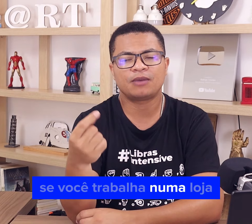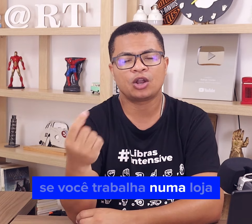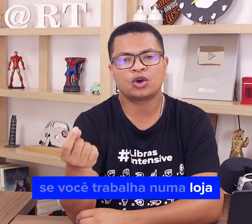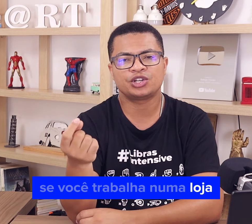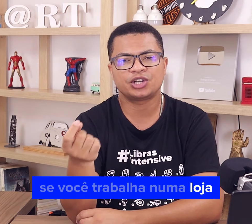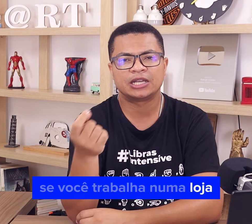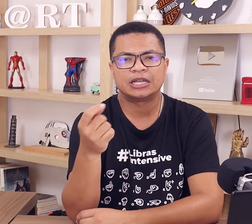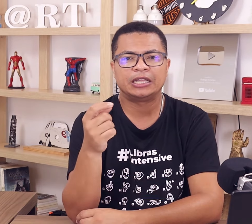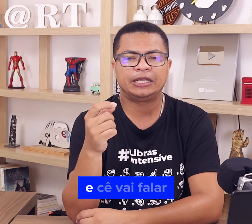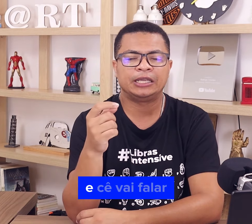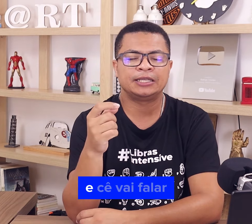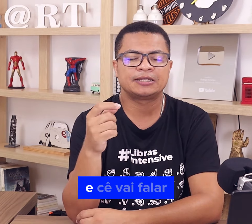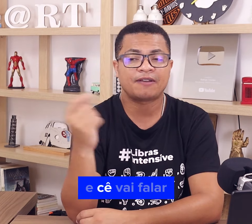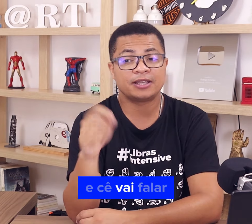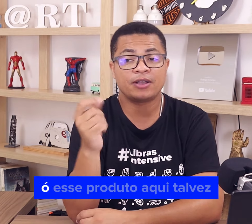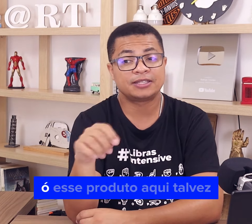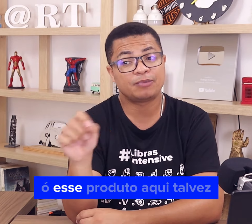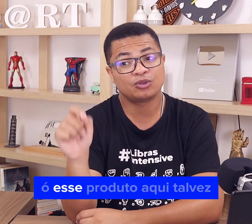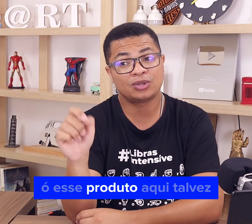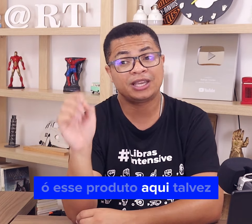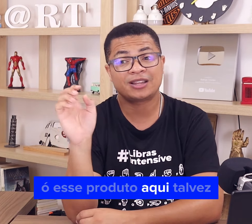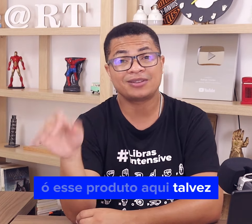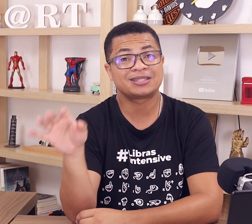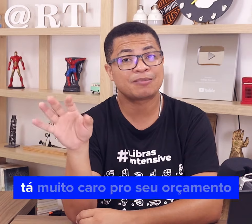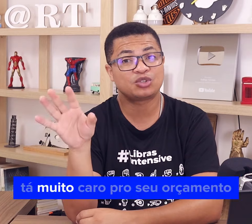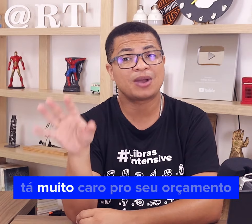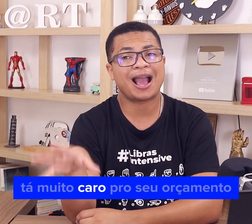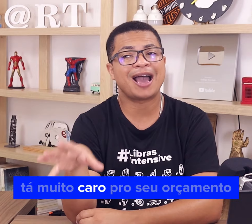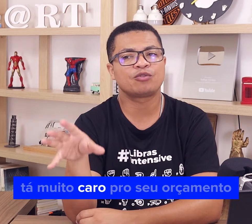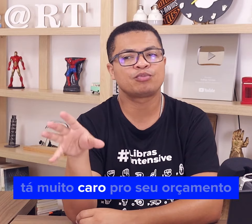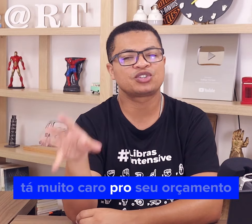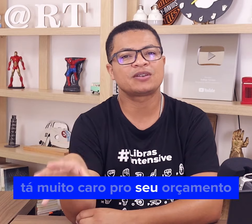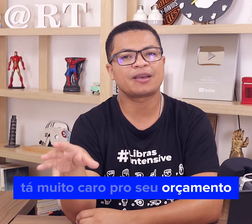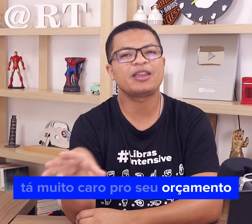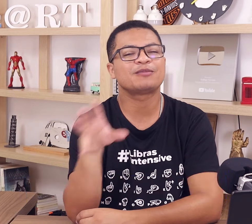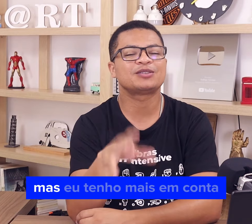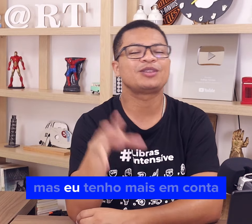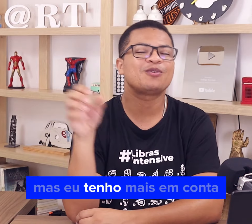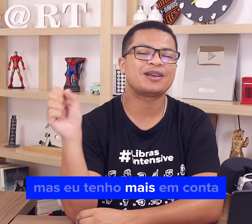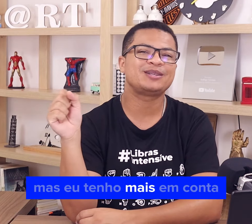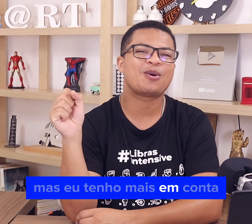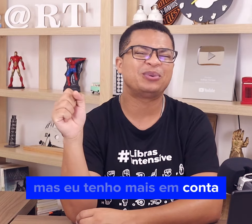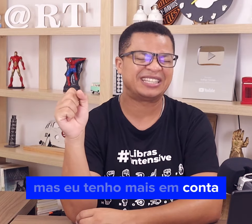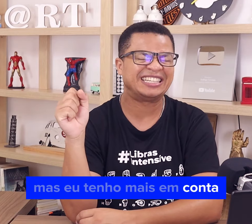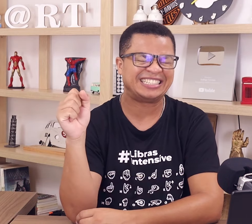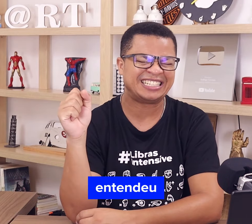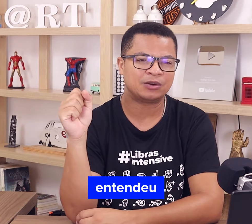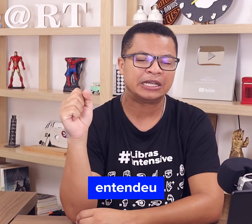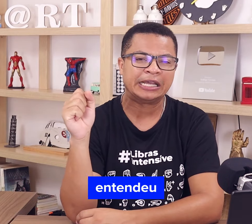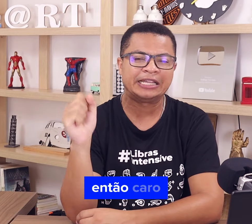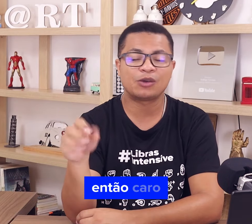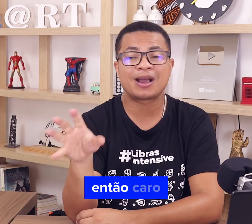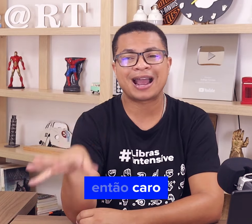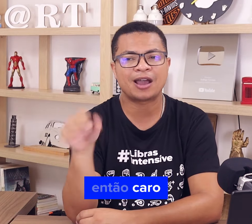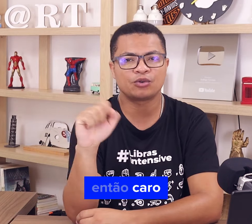numa loja e você vai falar, esse produto aqui talvez tá muito caro pro seu orçamento, mas eu tenho mais em conta. Entendeu? Então, caro.